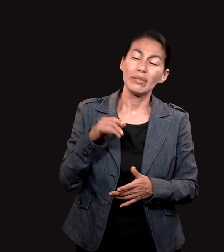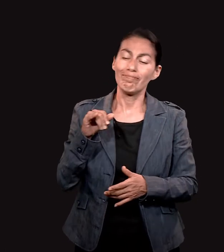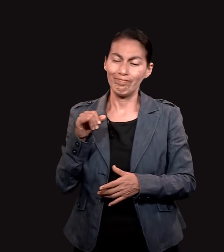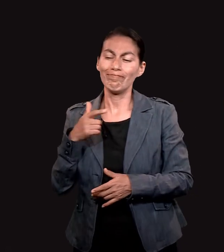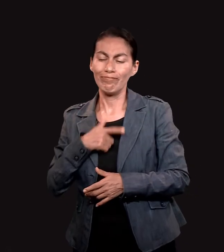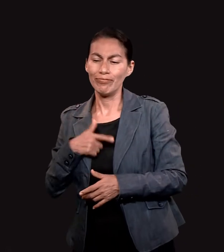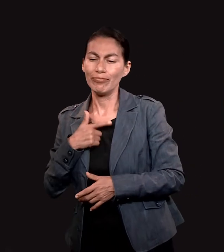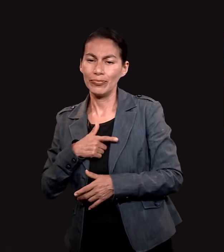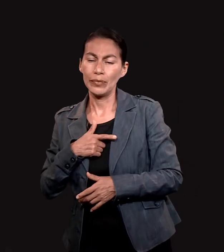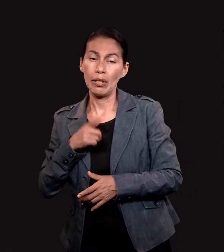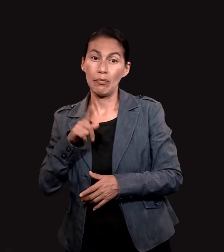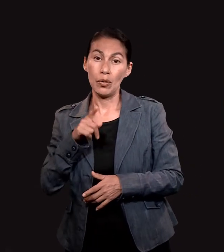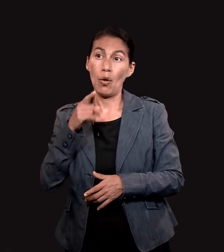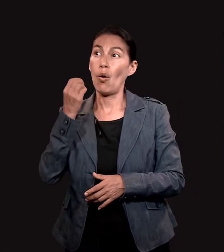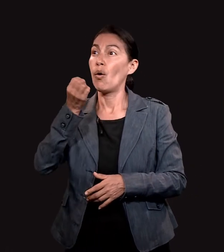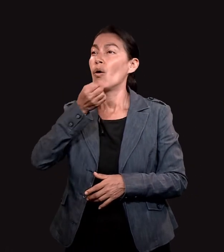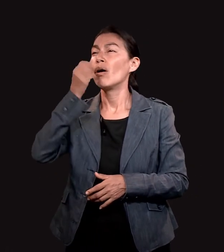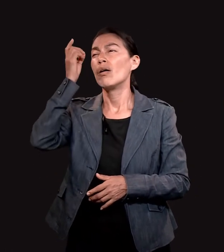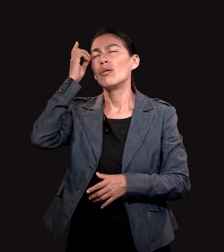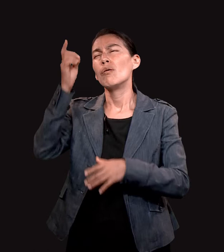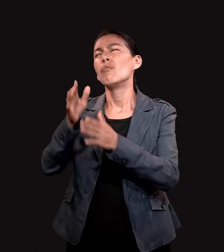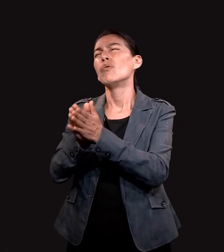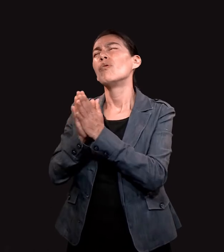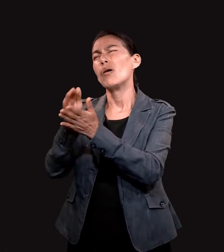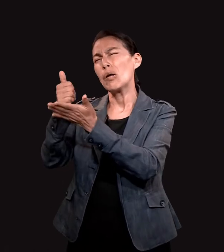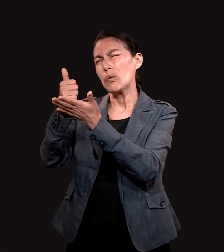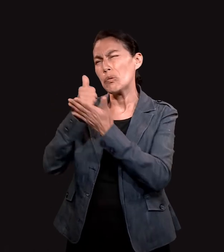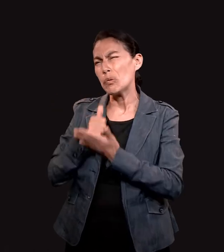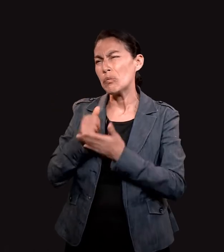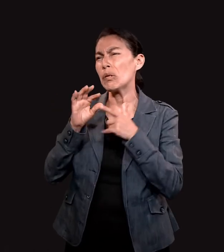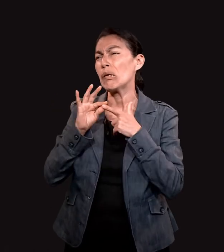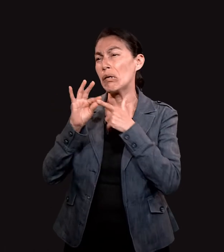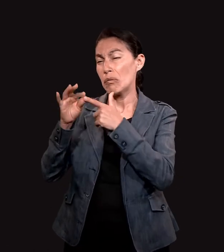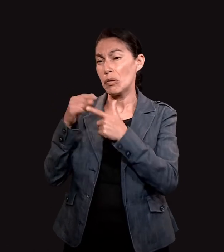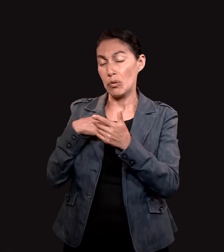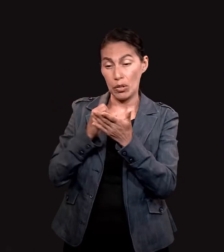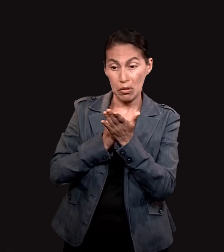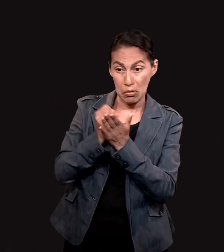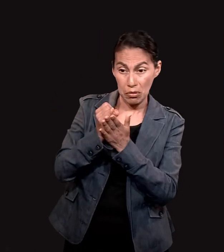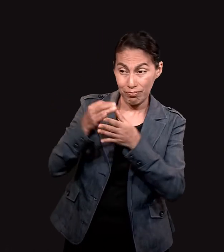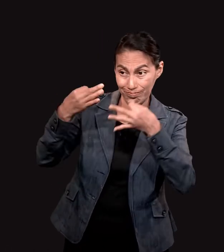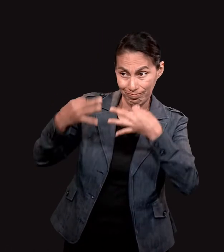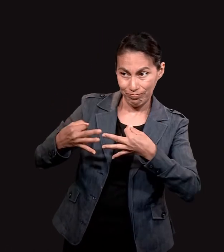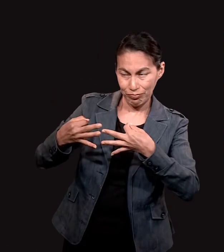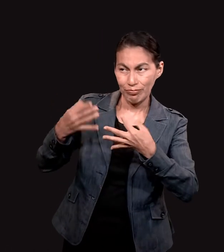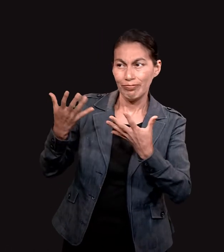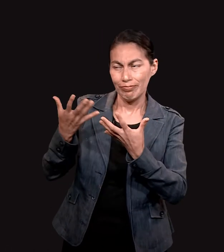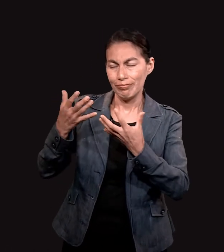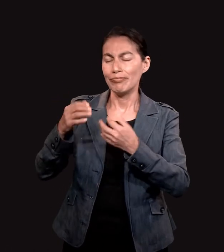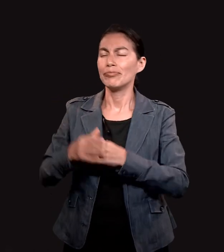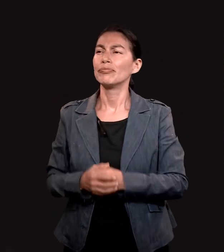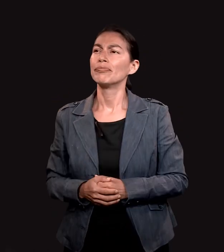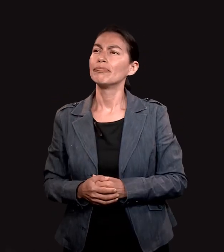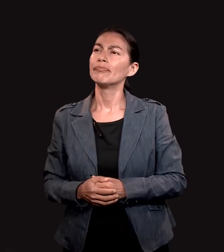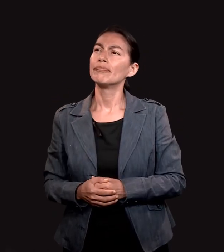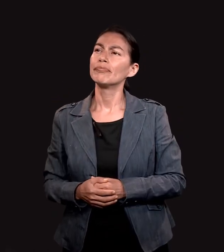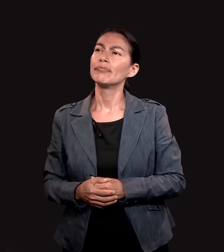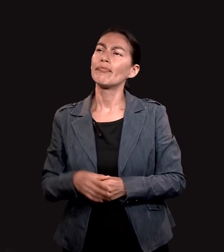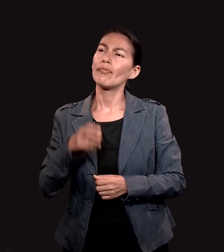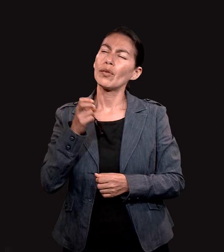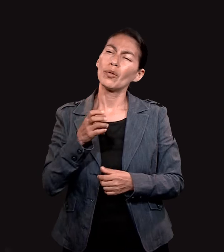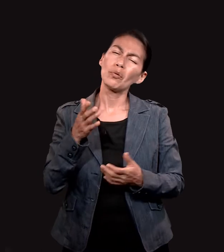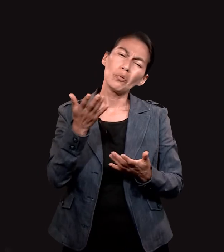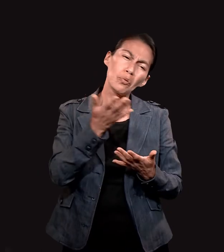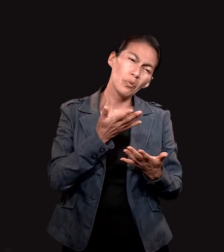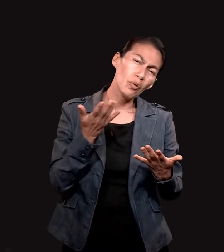a decir, esto no me gusta, esto sí me gusta, pero sigues orando a Dios que Él te guíe para tomar la mejor decisión. Así. Entonces,